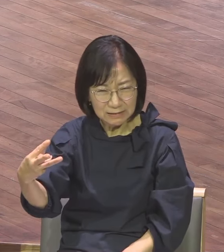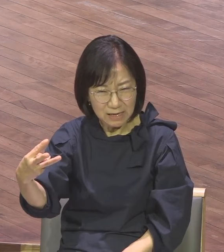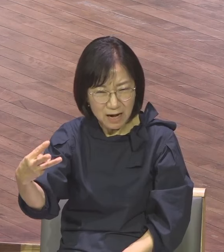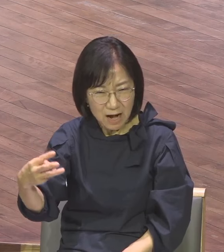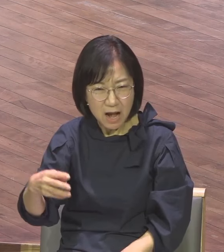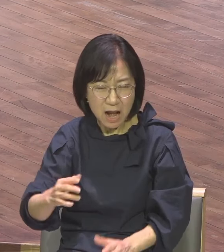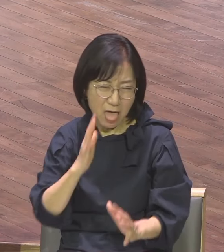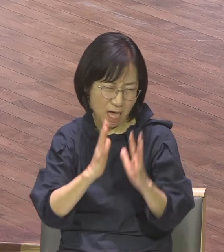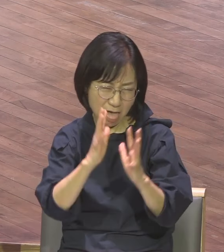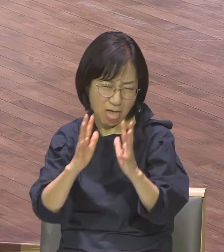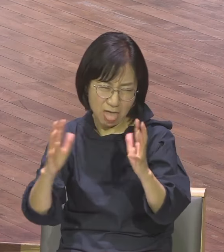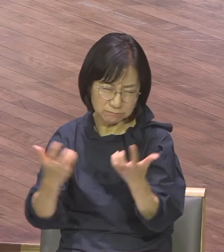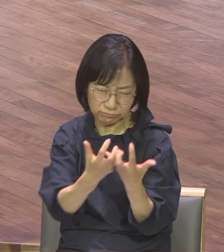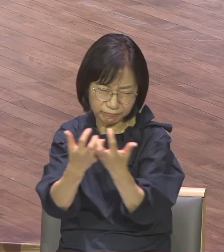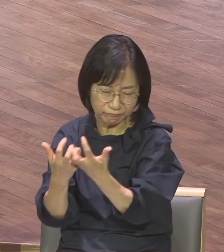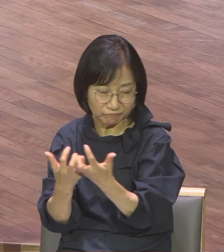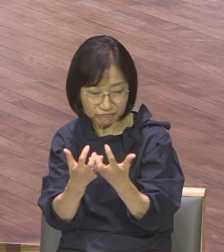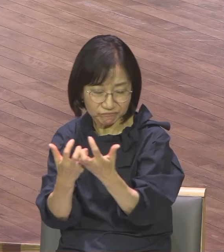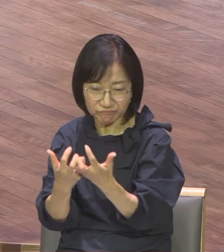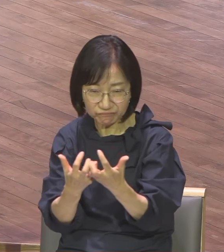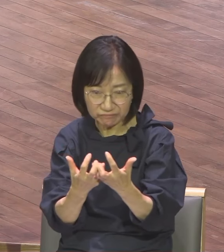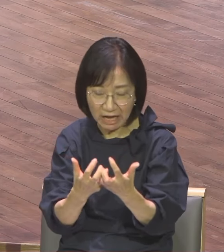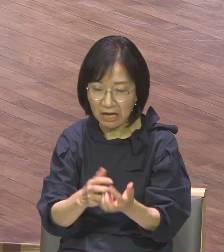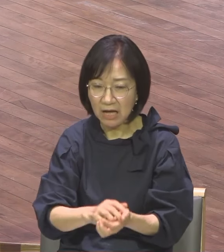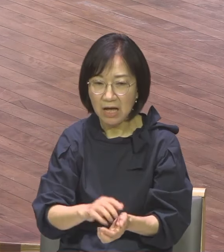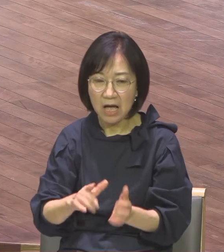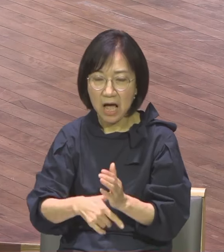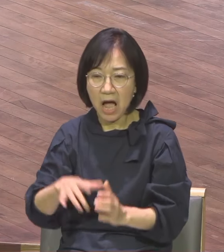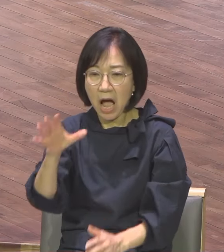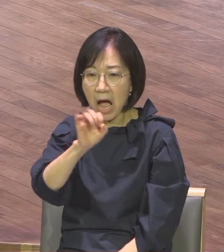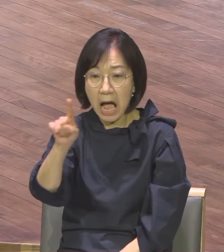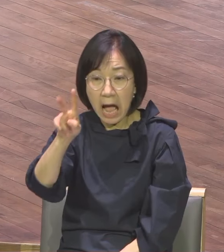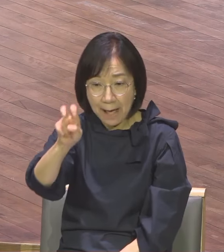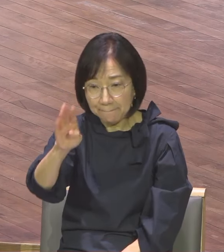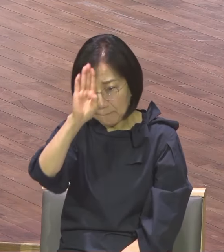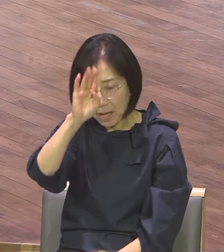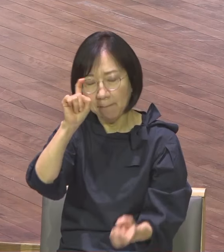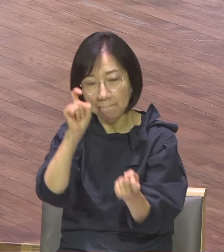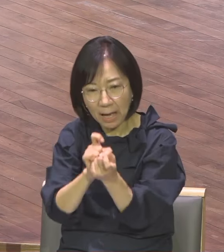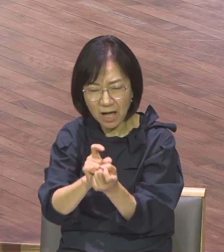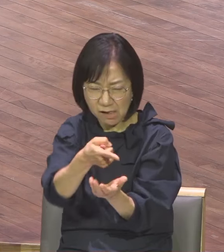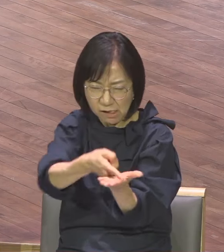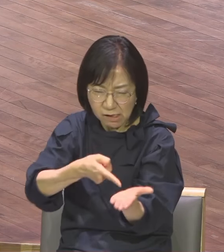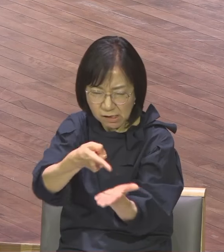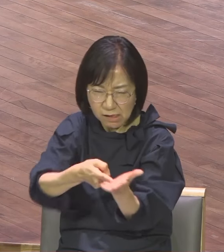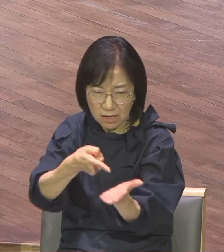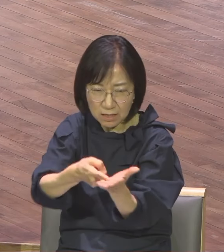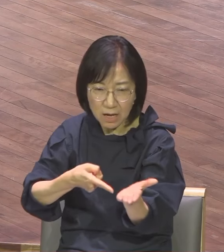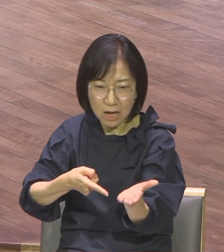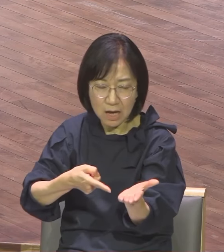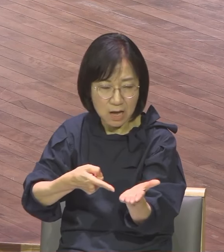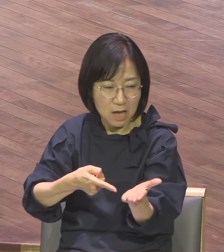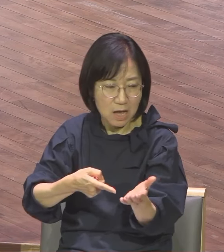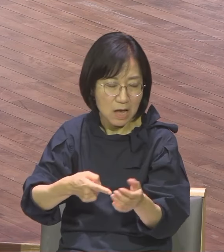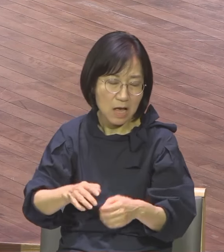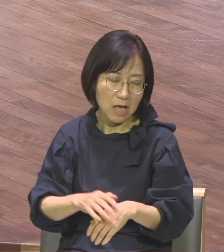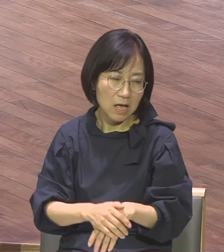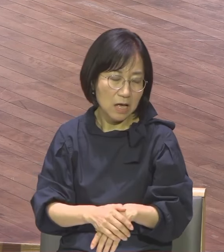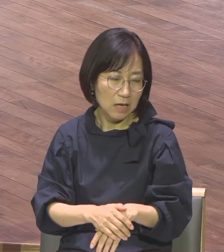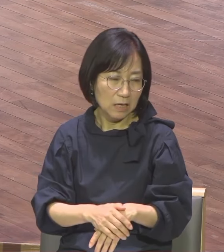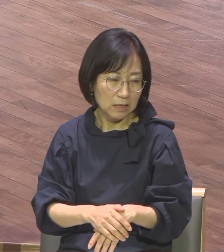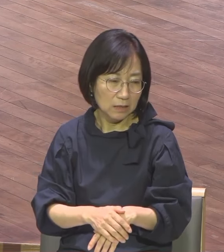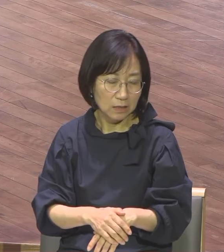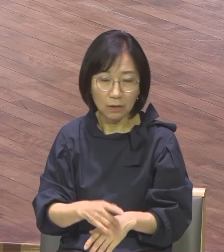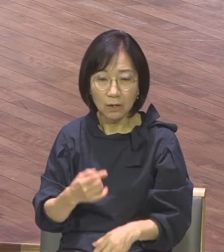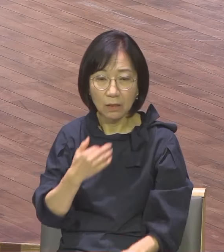그냥 이 암 이 걸려가면서까지 막 암 수술을 몇 번 했는데 이 온몸이 석회질이 다 돼가지고 그냥